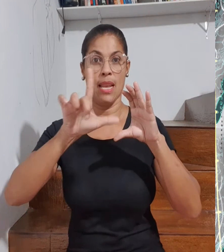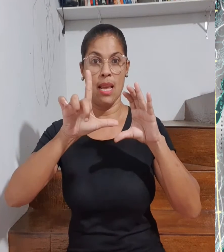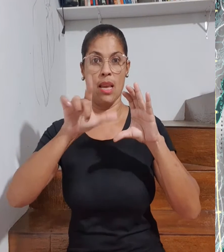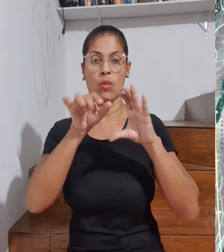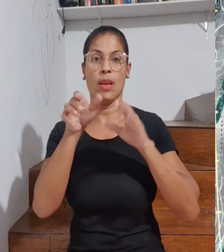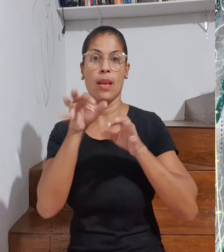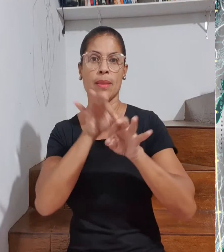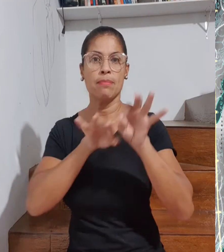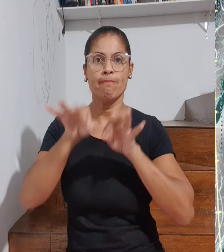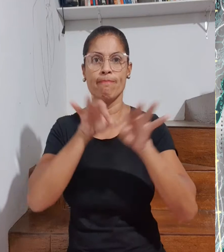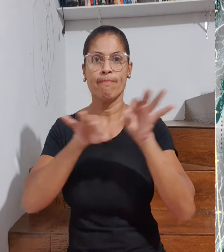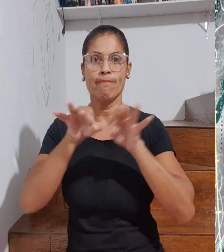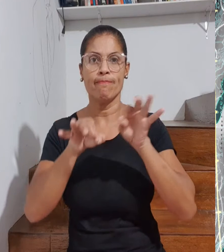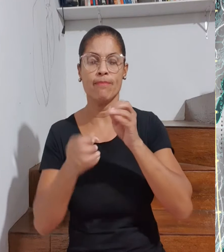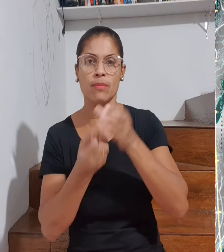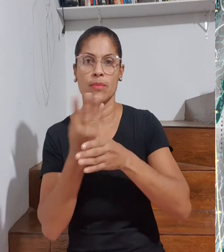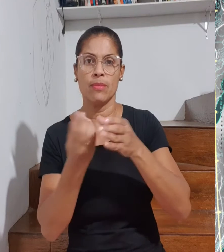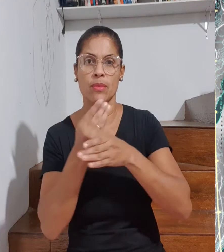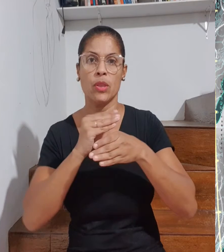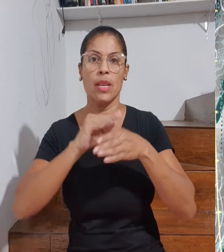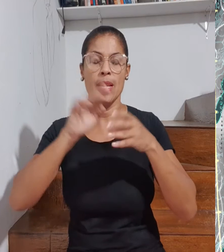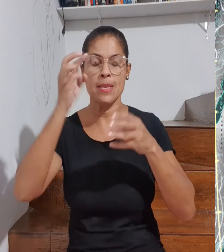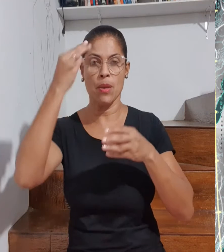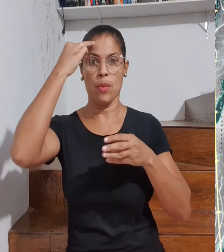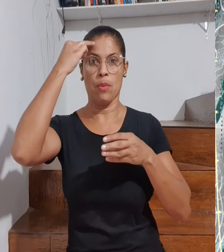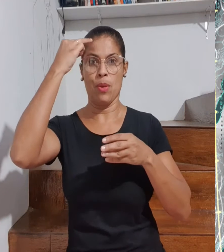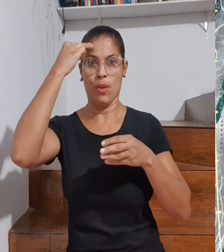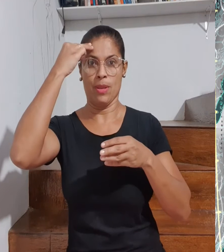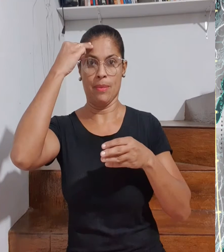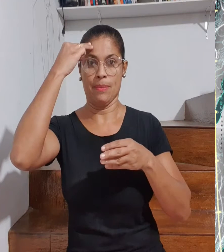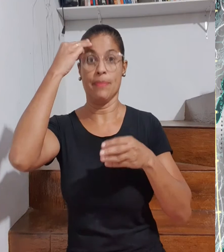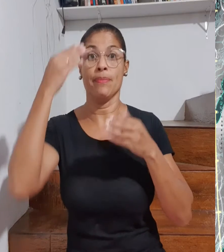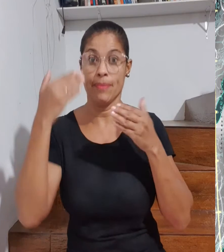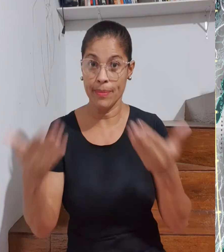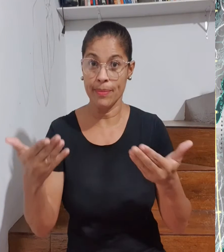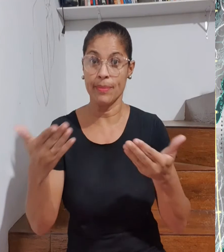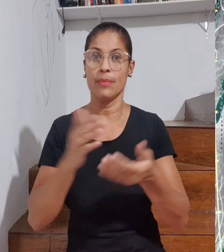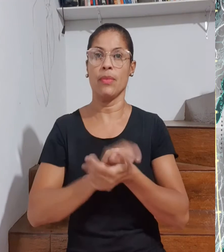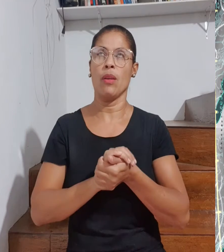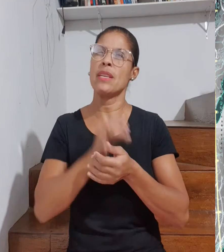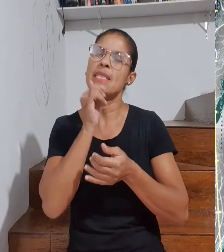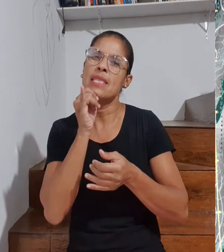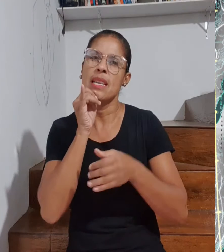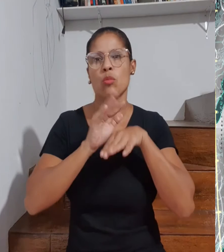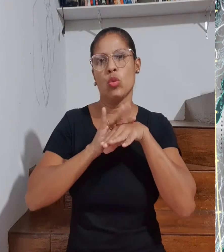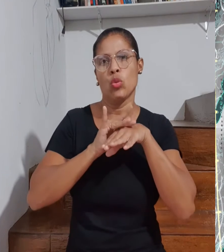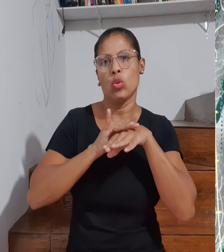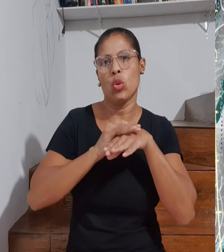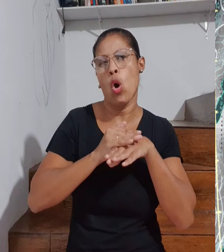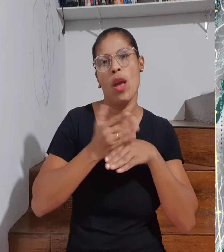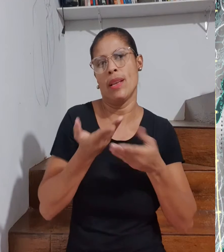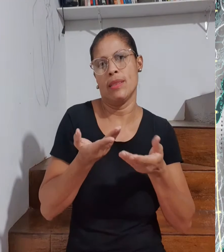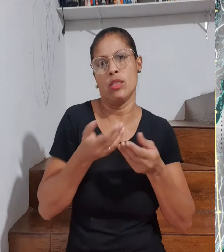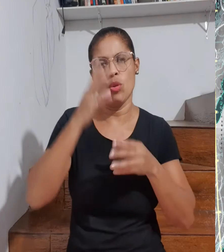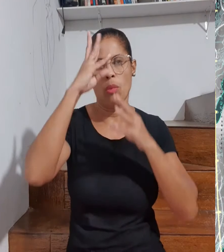onde participam dos processos de formação da memória. Tanto é que em doenças